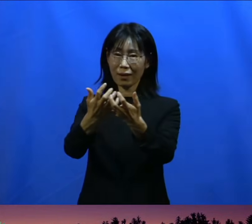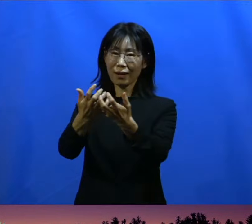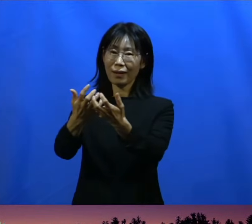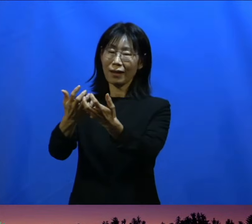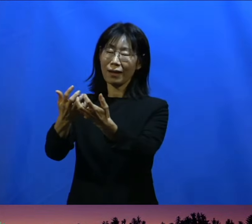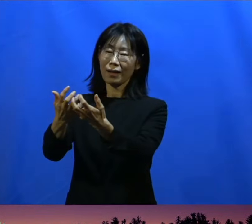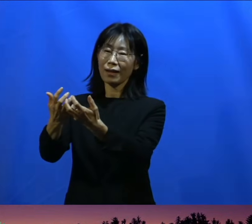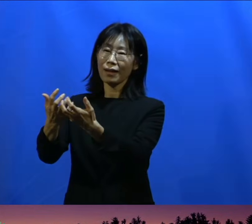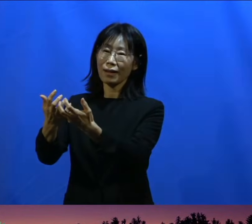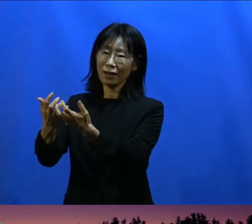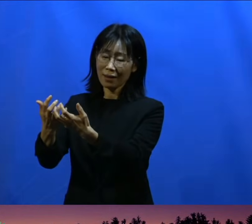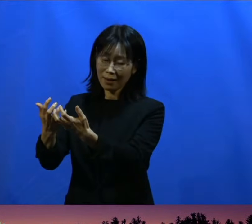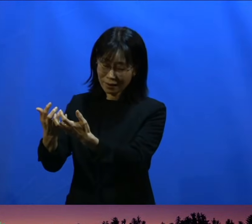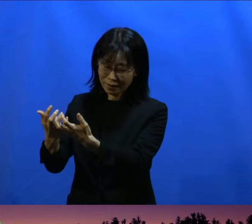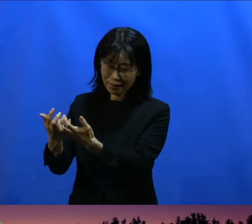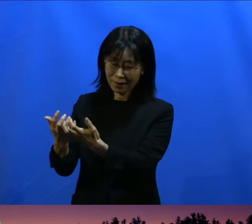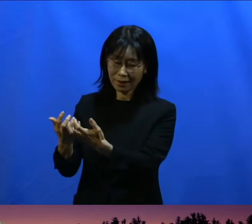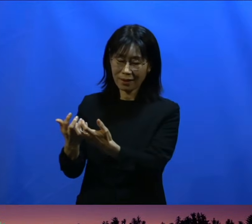가득하도다.